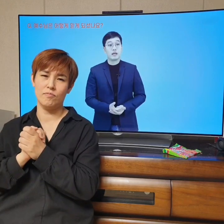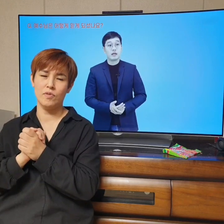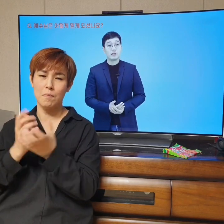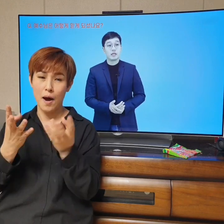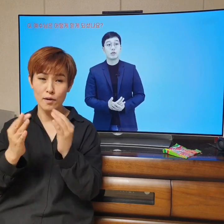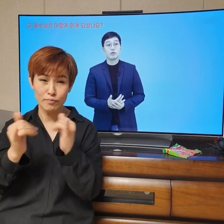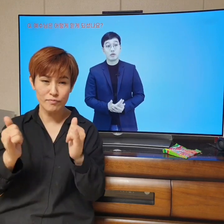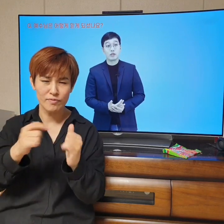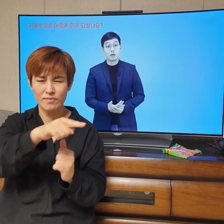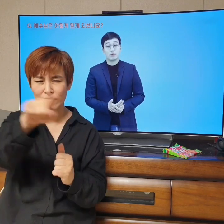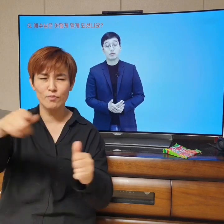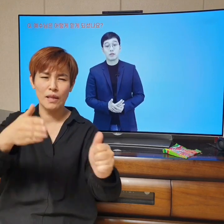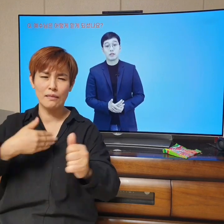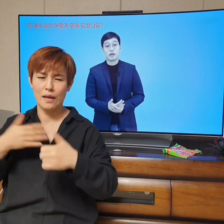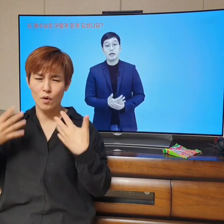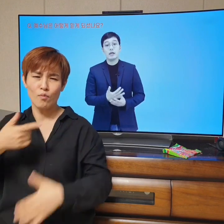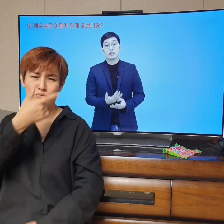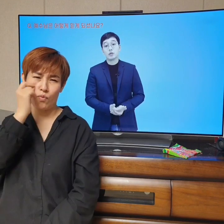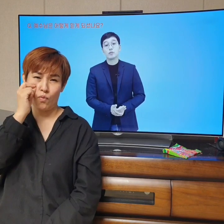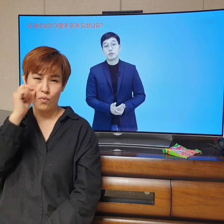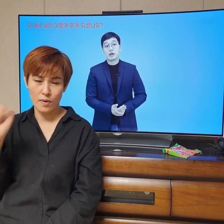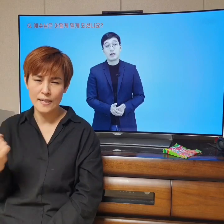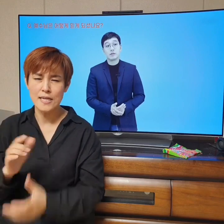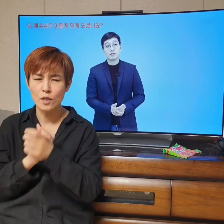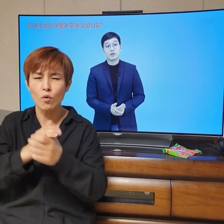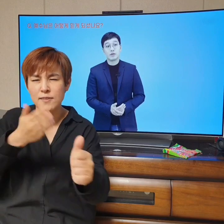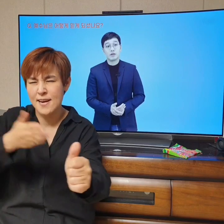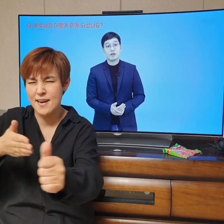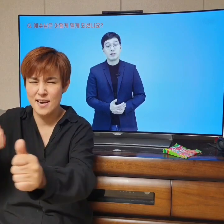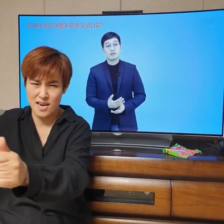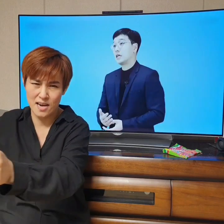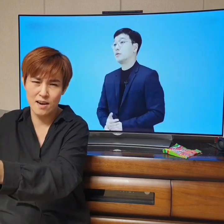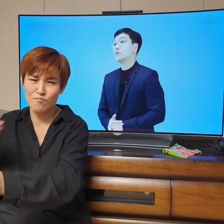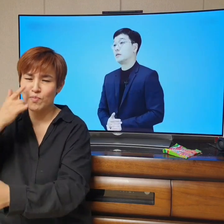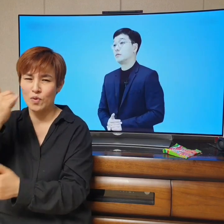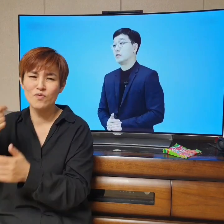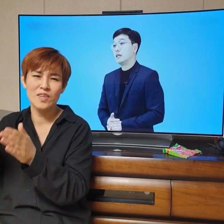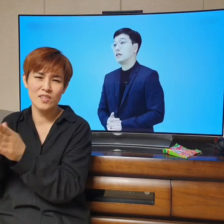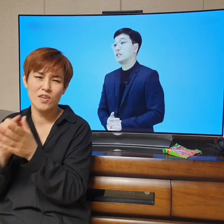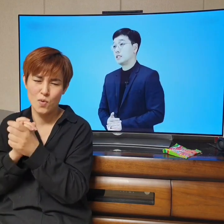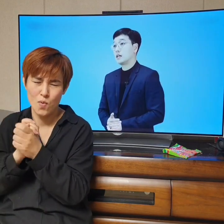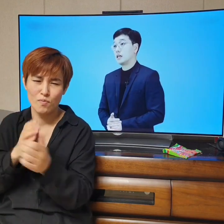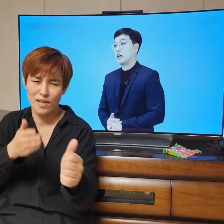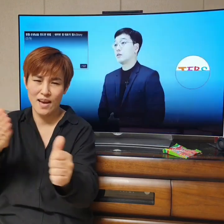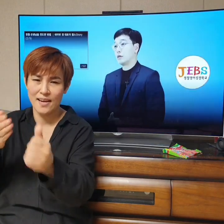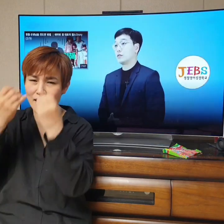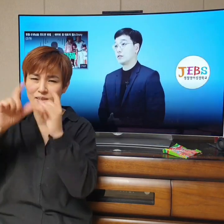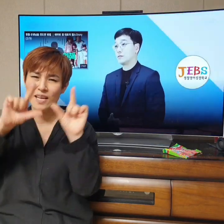많은 분들에게 제가 너무 연약하고 부족하니까 기도 부탁을 하면서 새로운 삶을